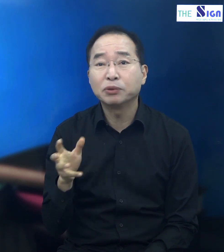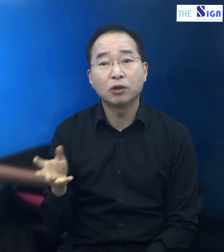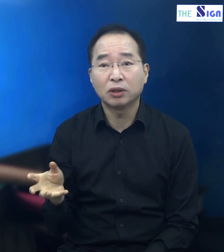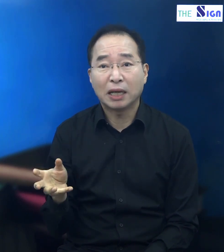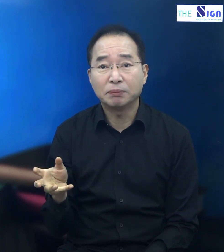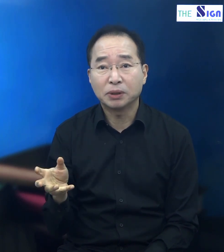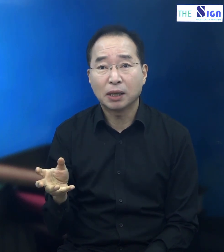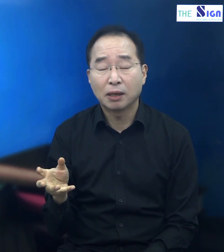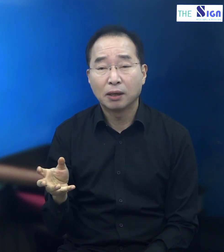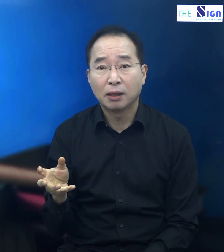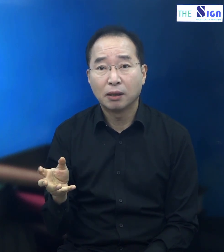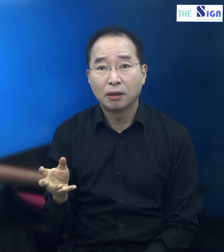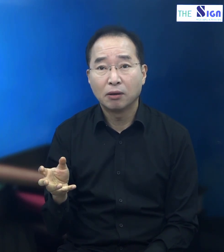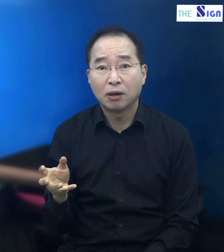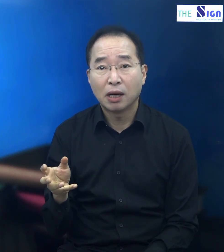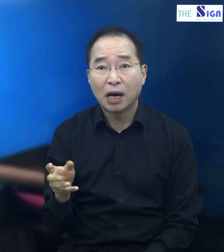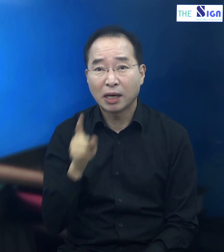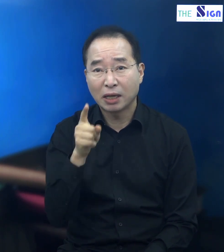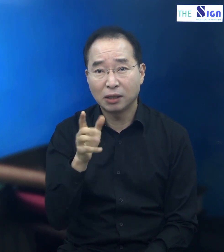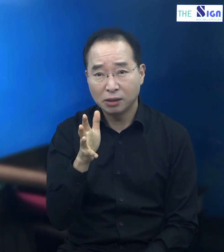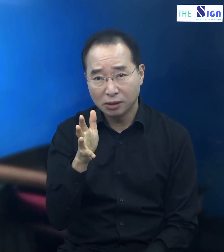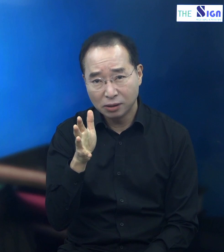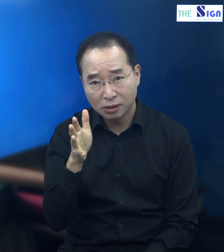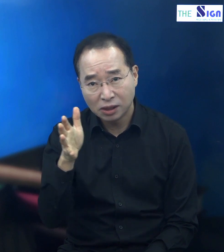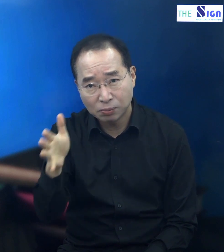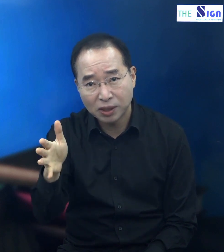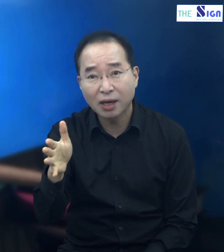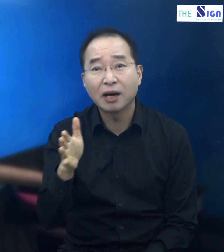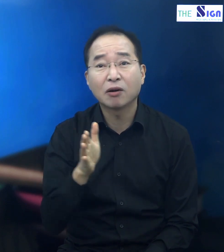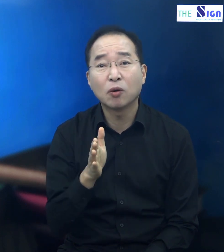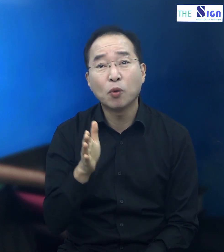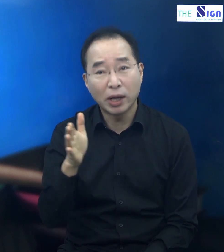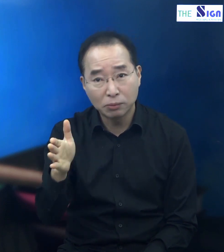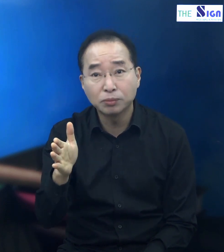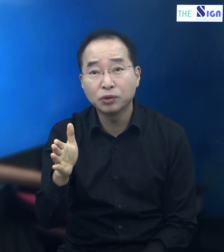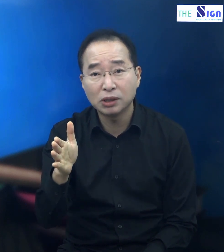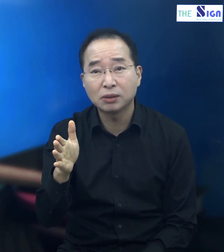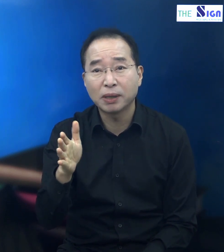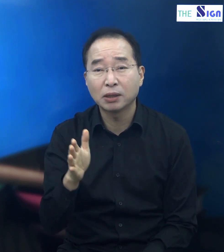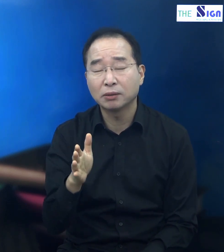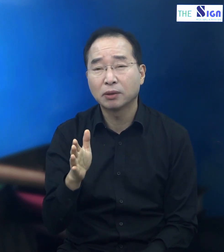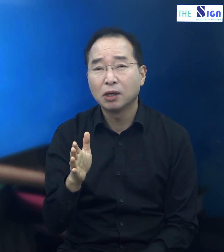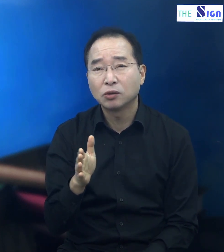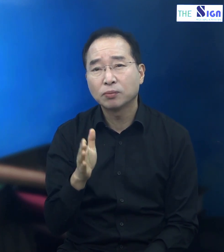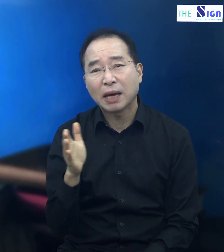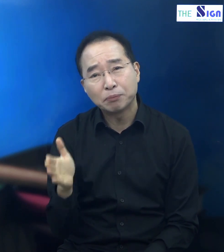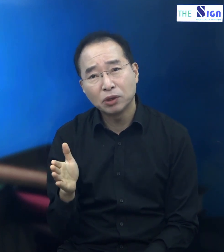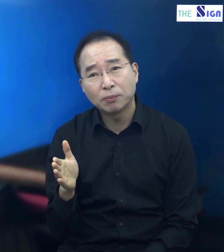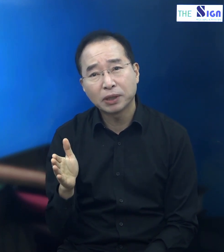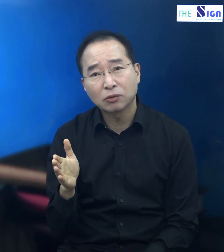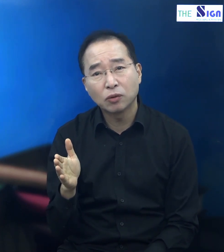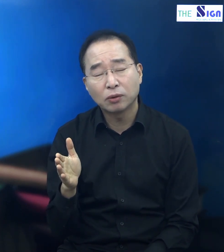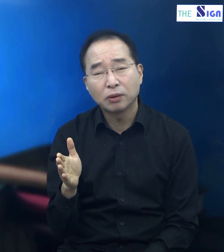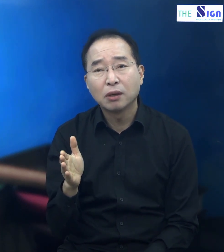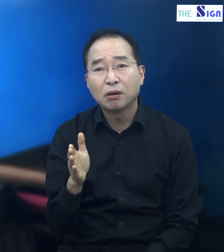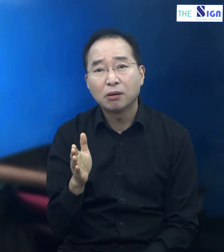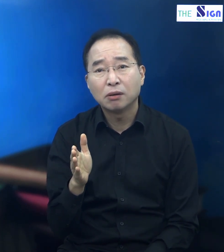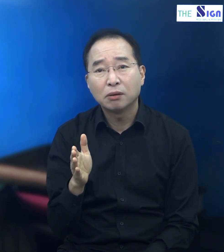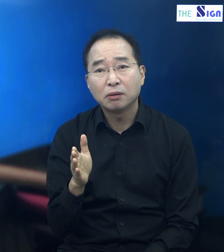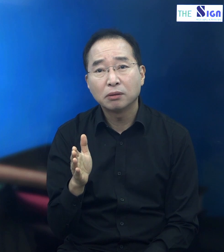거는 아닙니다. 하나를 집착하고 뭐 하는 부분도 있지만은 좀 나쁜 것보다도